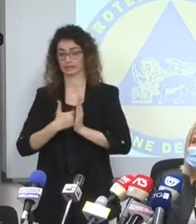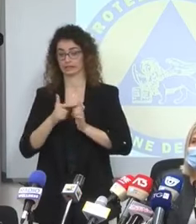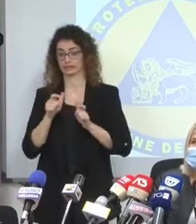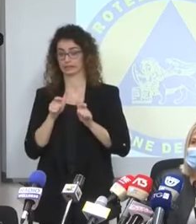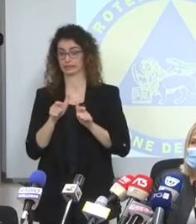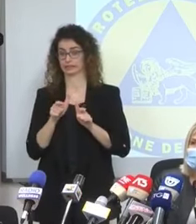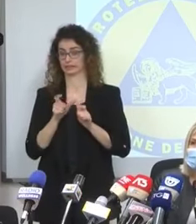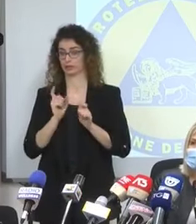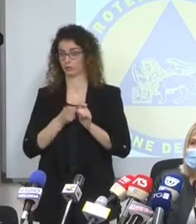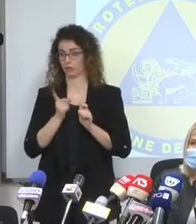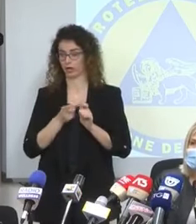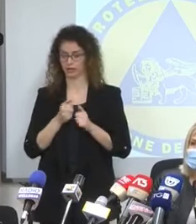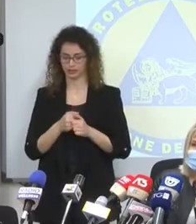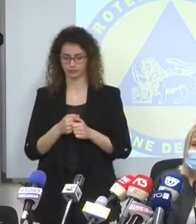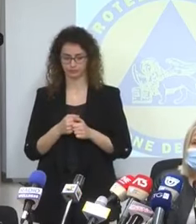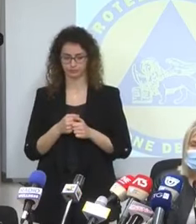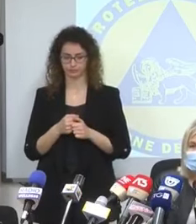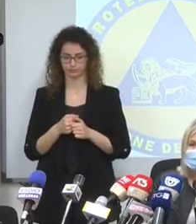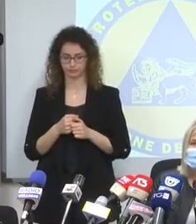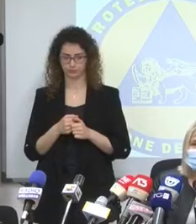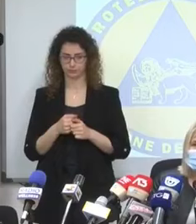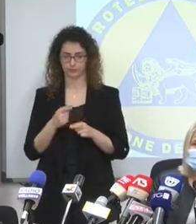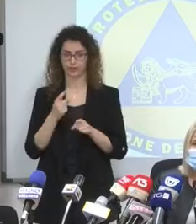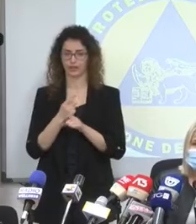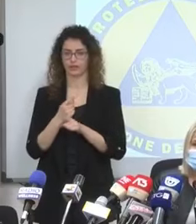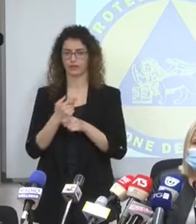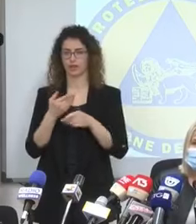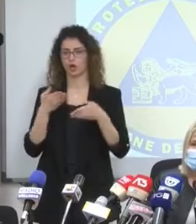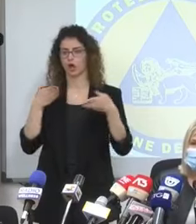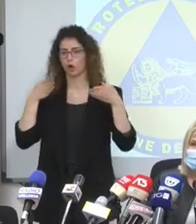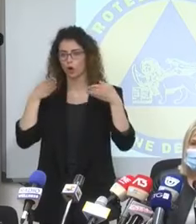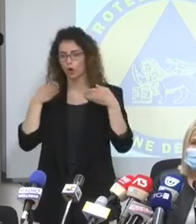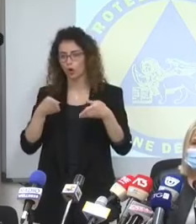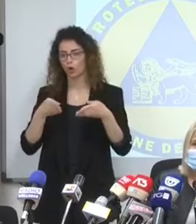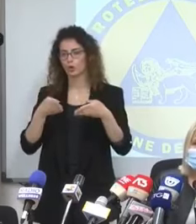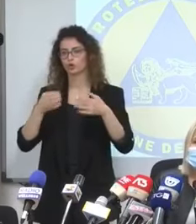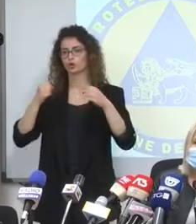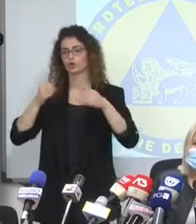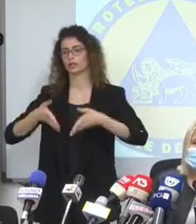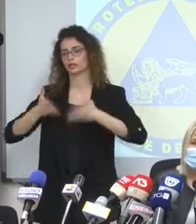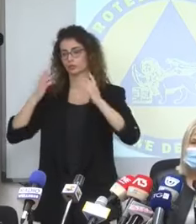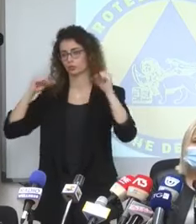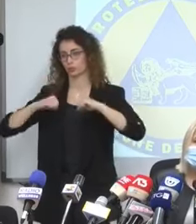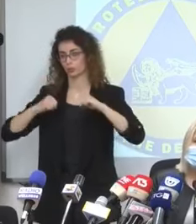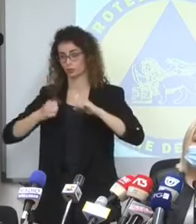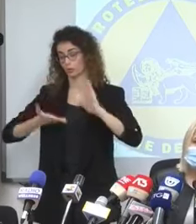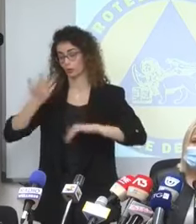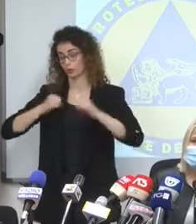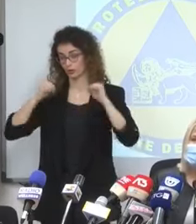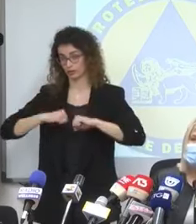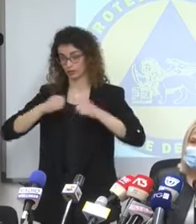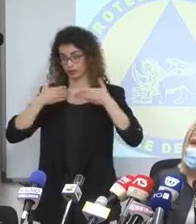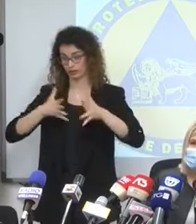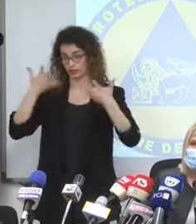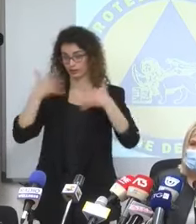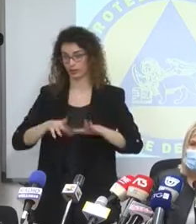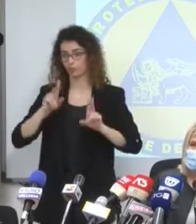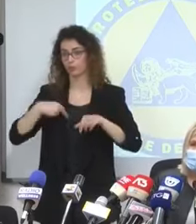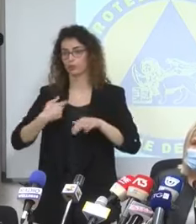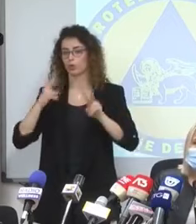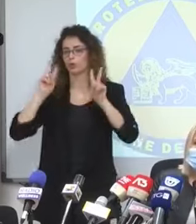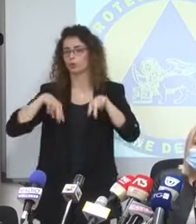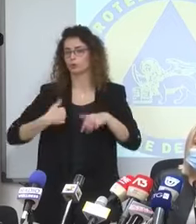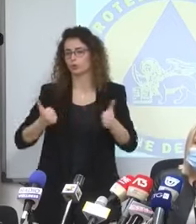quelli di aver seguito il corso dell'Istituto Superiore di Sanità e poi di fare una sorta di